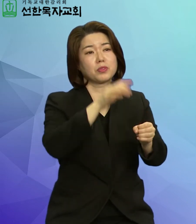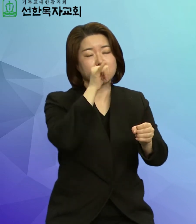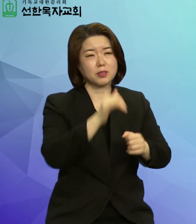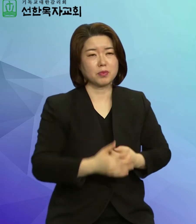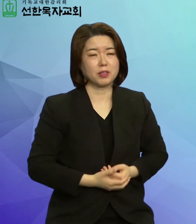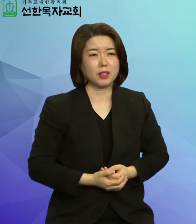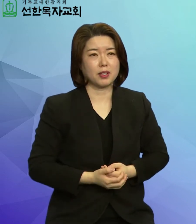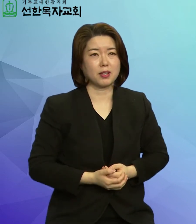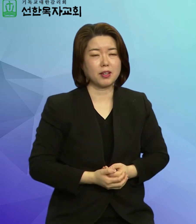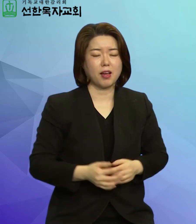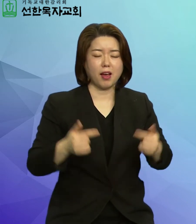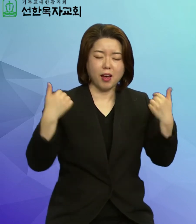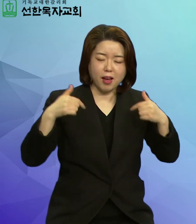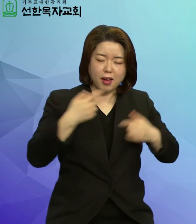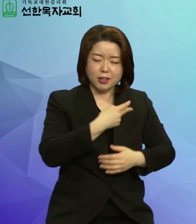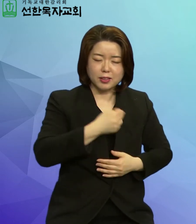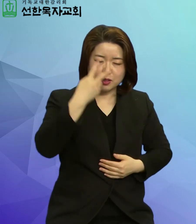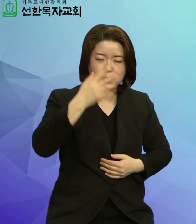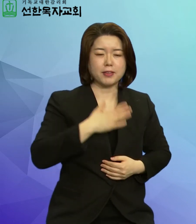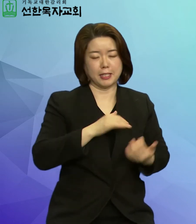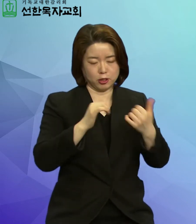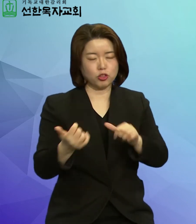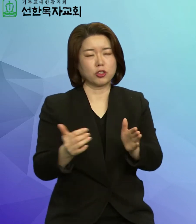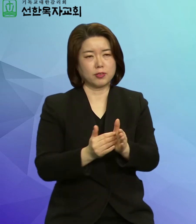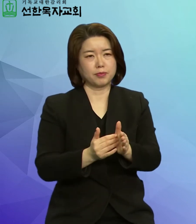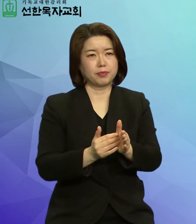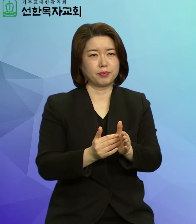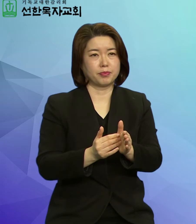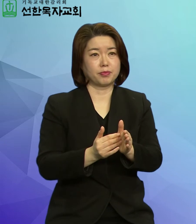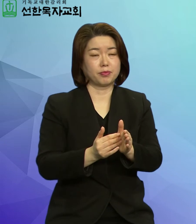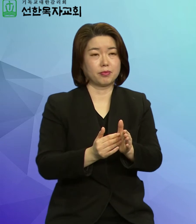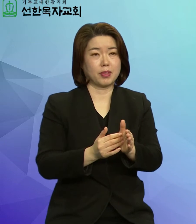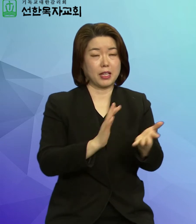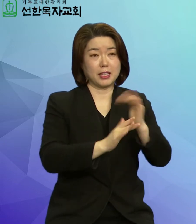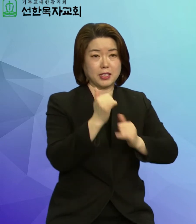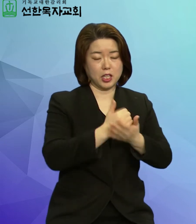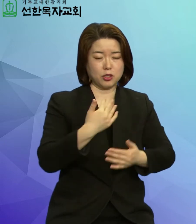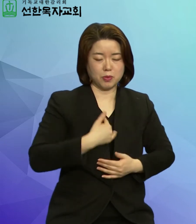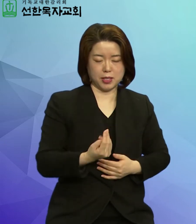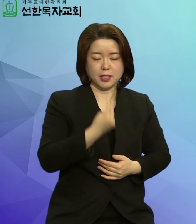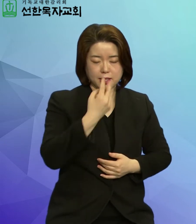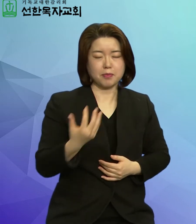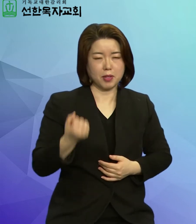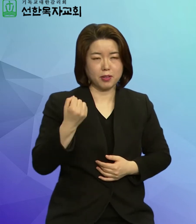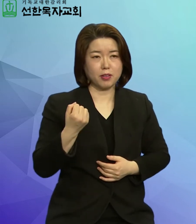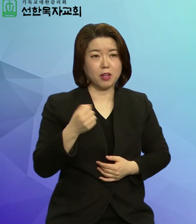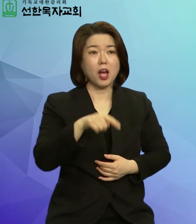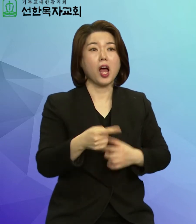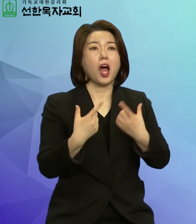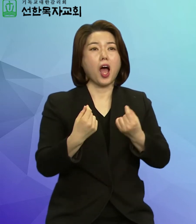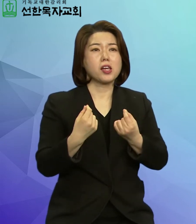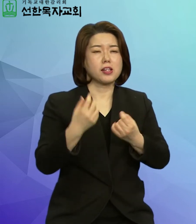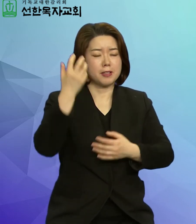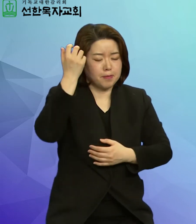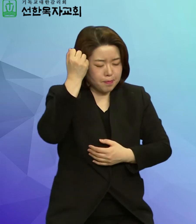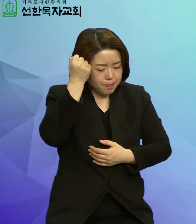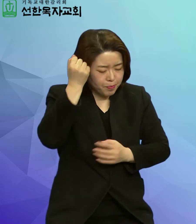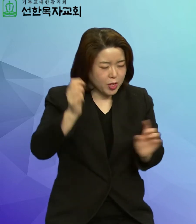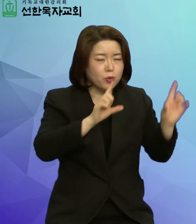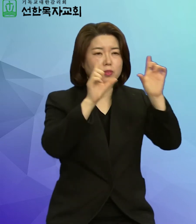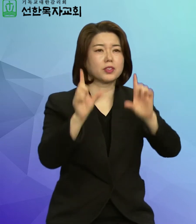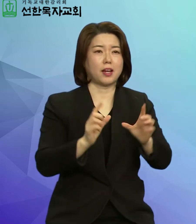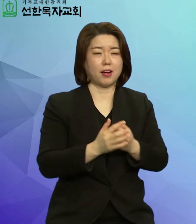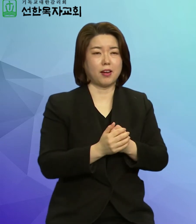하기 위함입니다. 항상 사도 바울은 나는 죽었습니다. 예수님 내 생명이십니다. 그렇게 살았다는